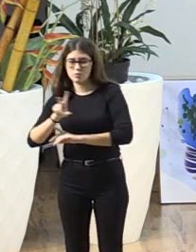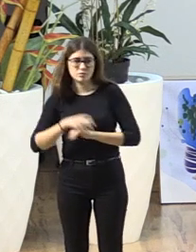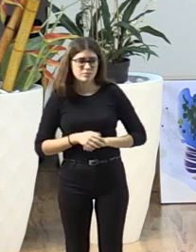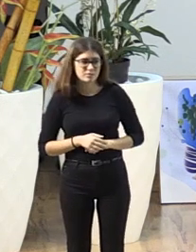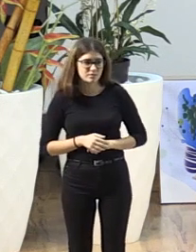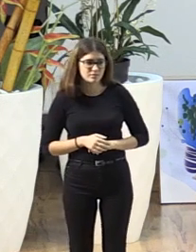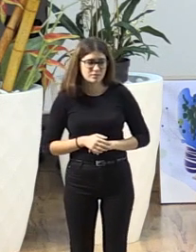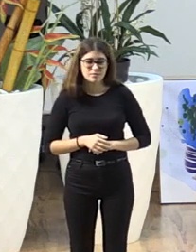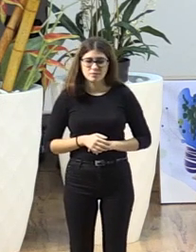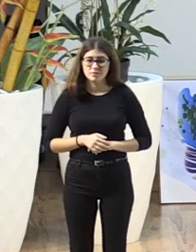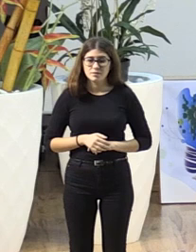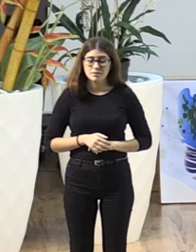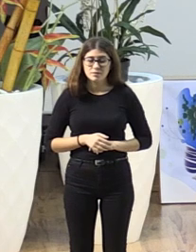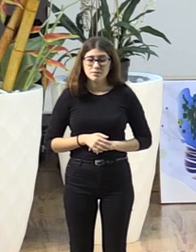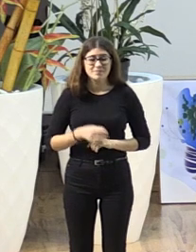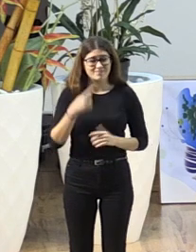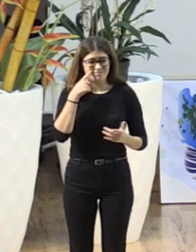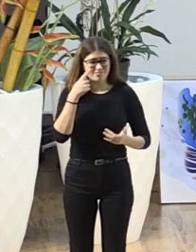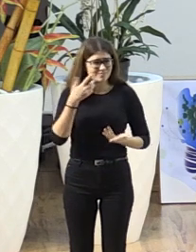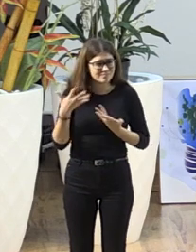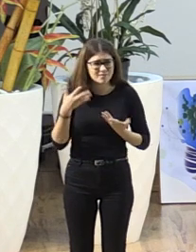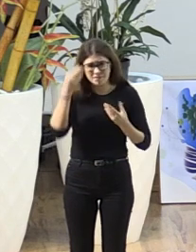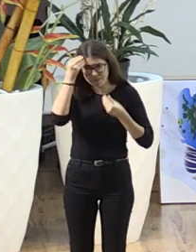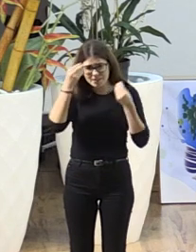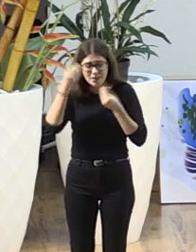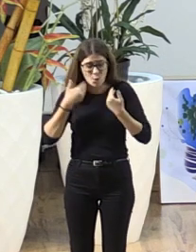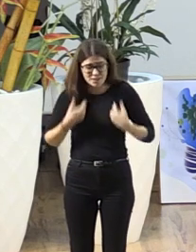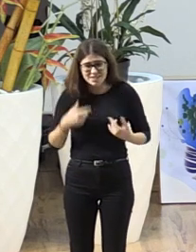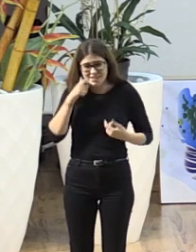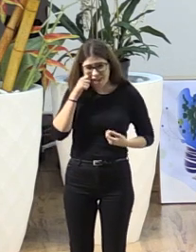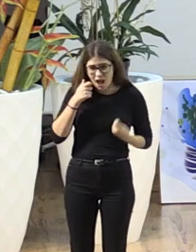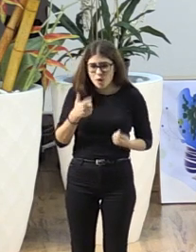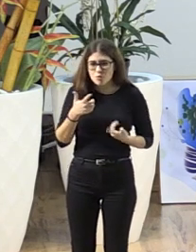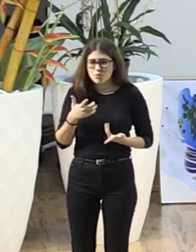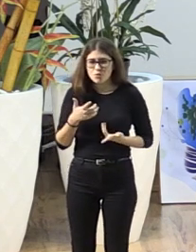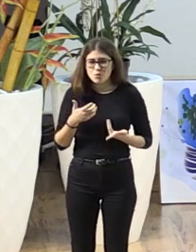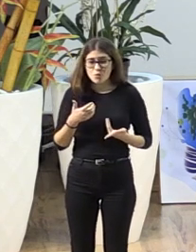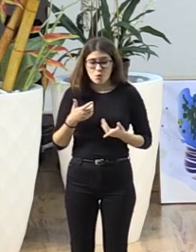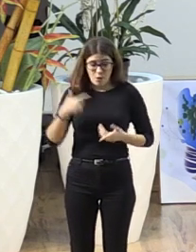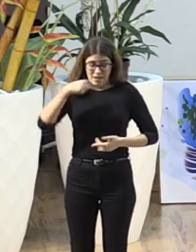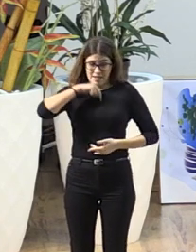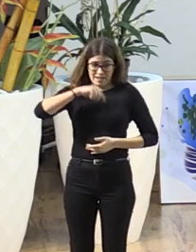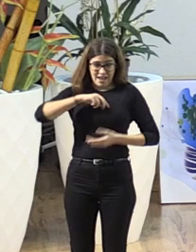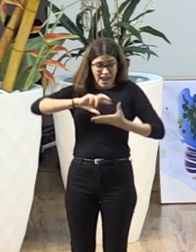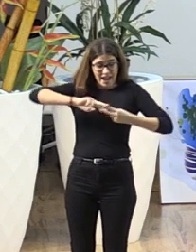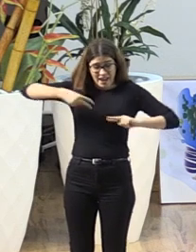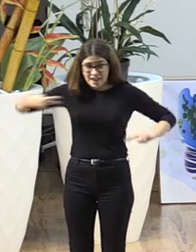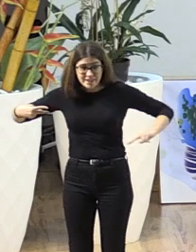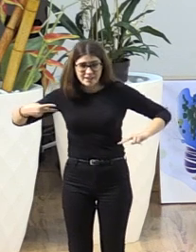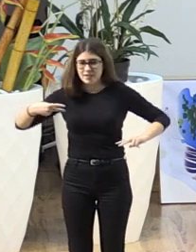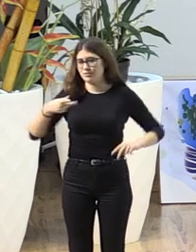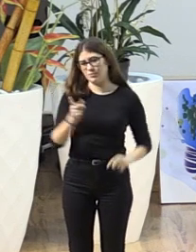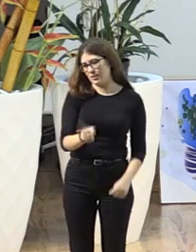Aquí hay una idea clave, que es que lo que define seguramente nuestra salud no es el código genético, es el código